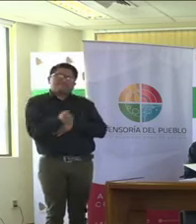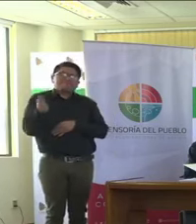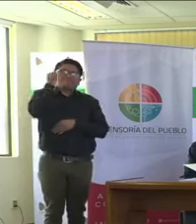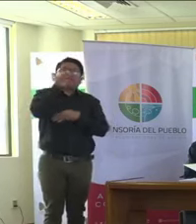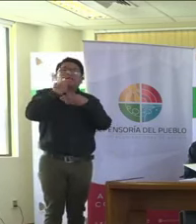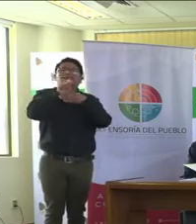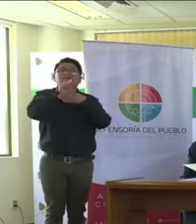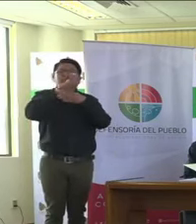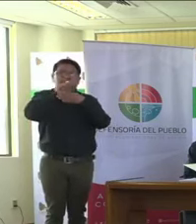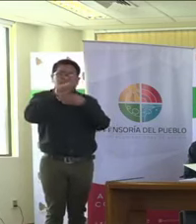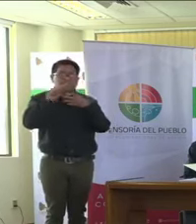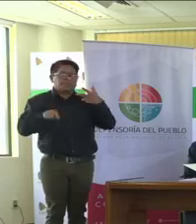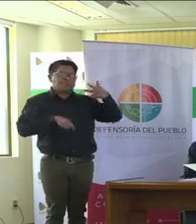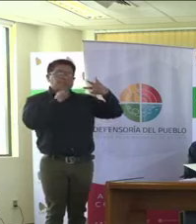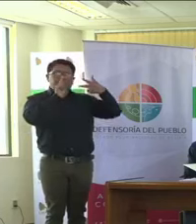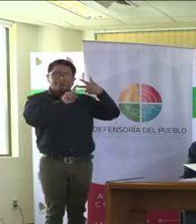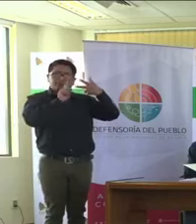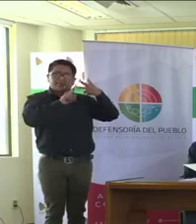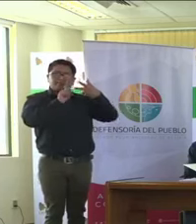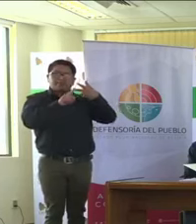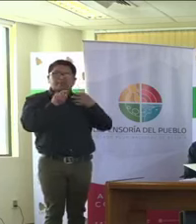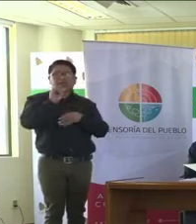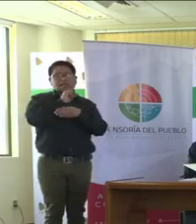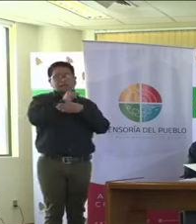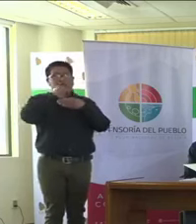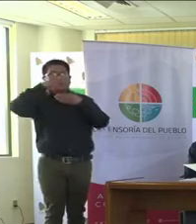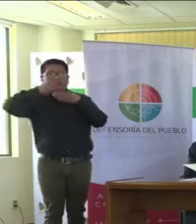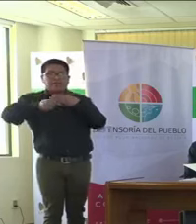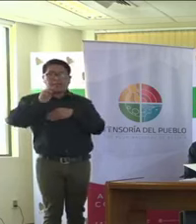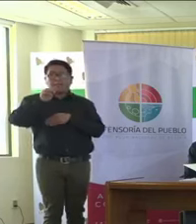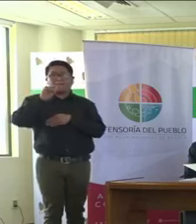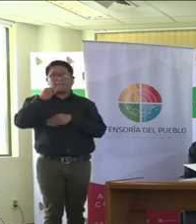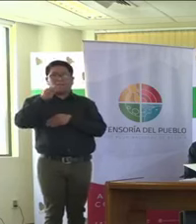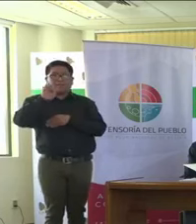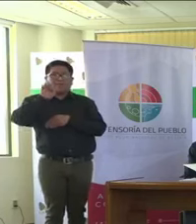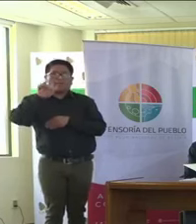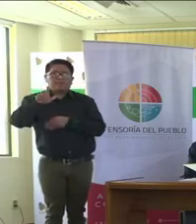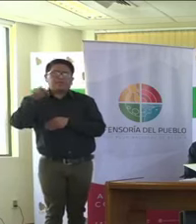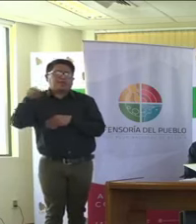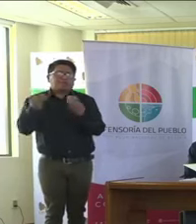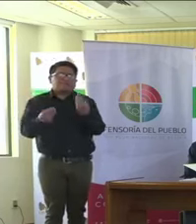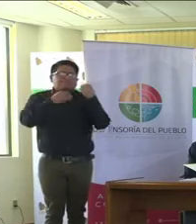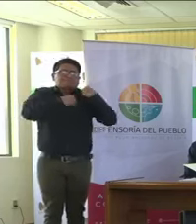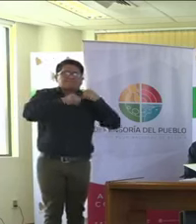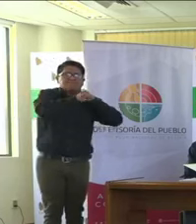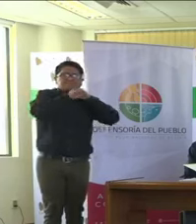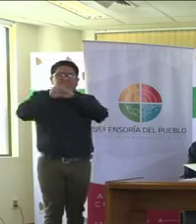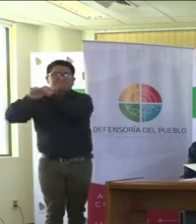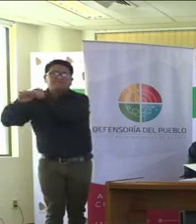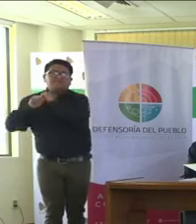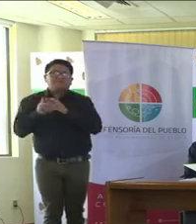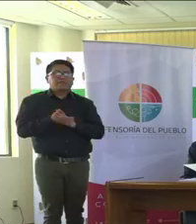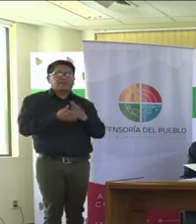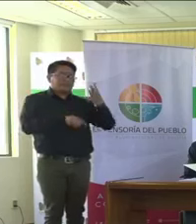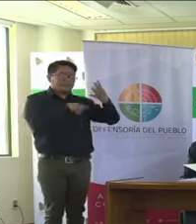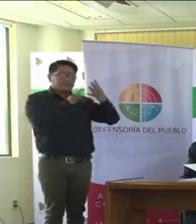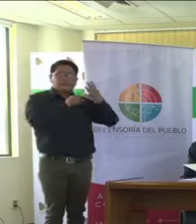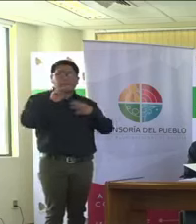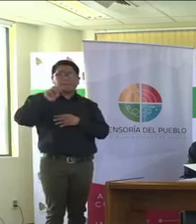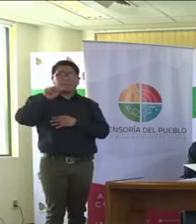CIES. Saludamos al ingeniero Miguel Ángel López, gerente nacional de Marketing CIES, y a la licenciada María